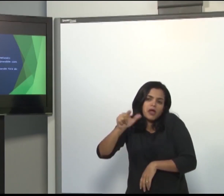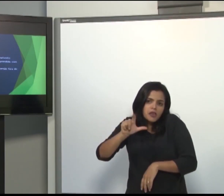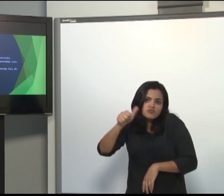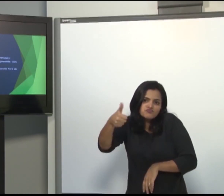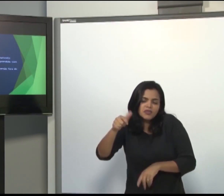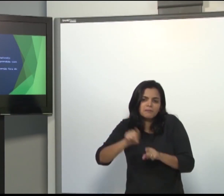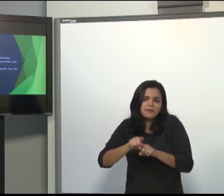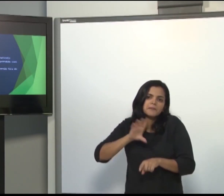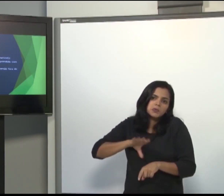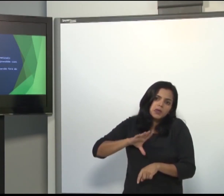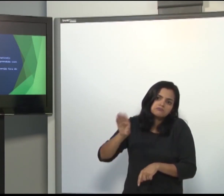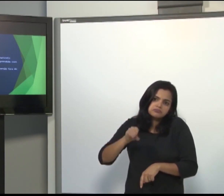Ou português.